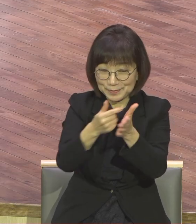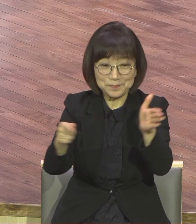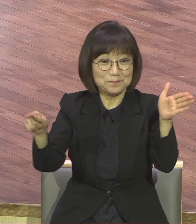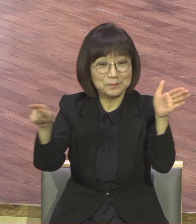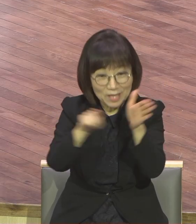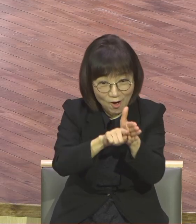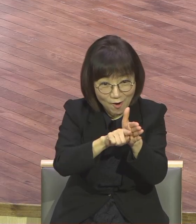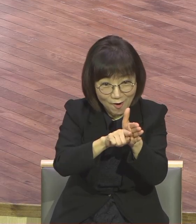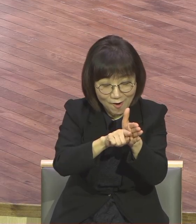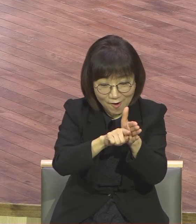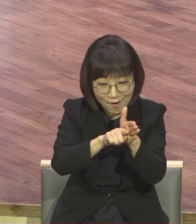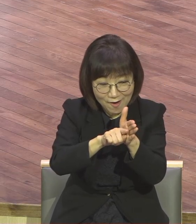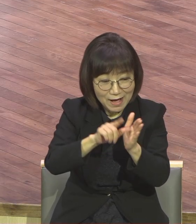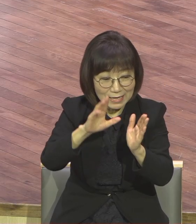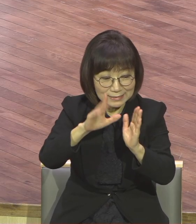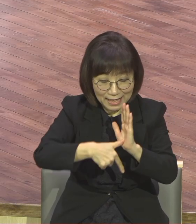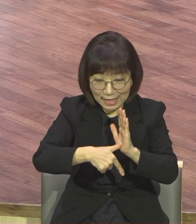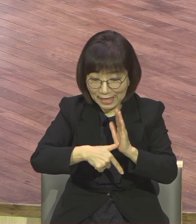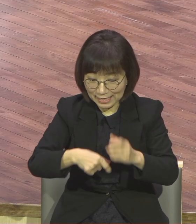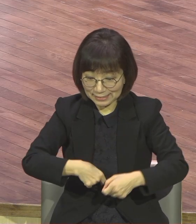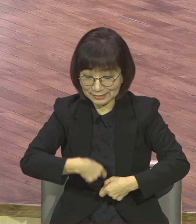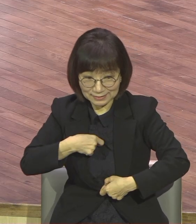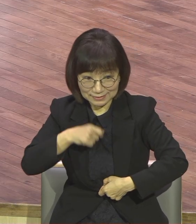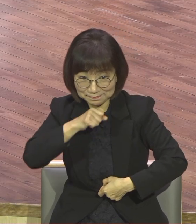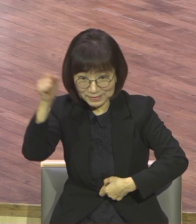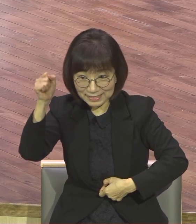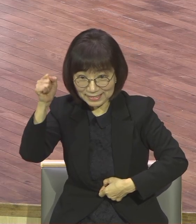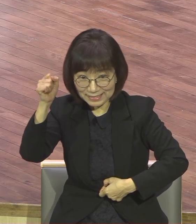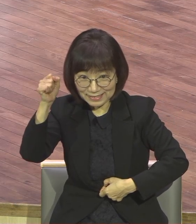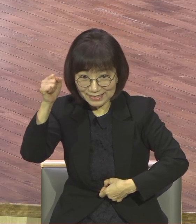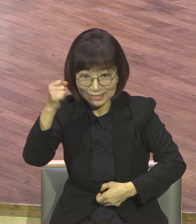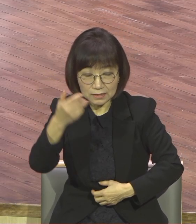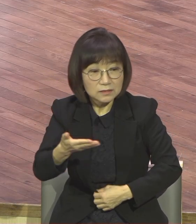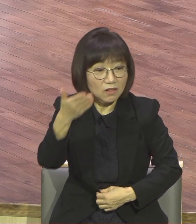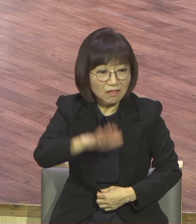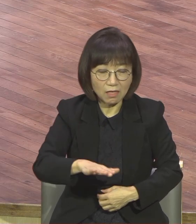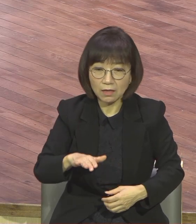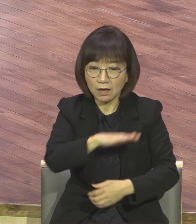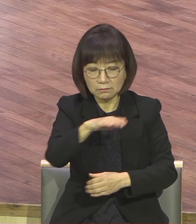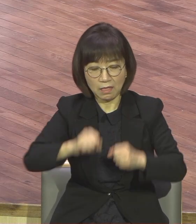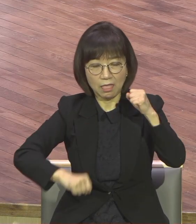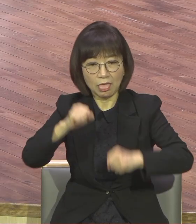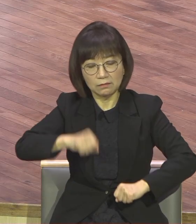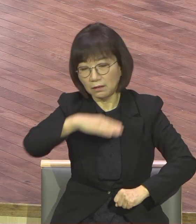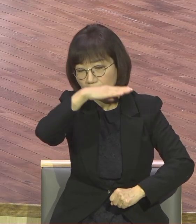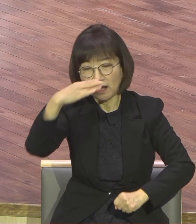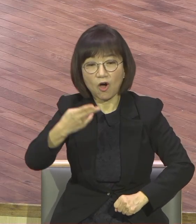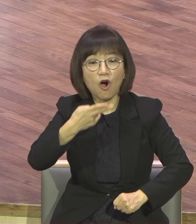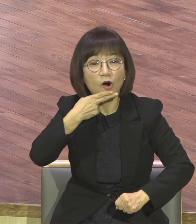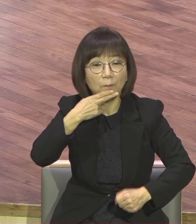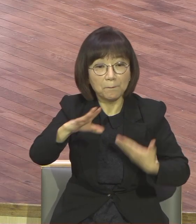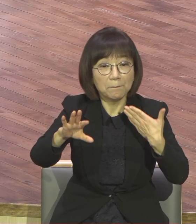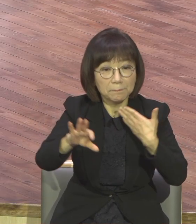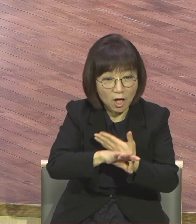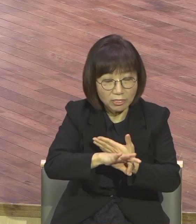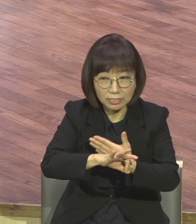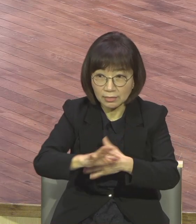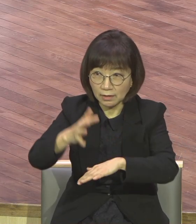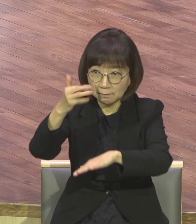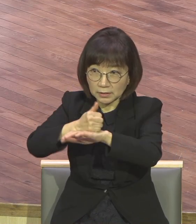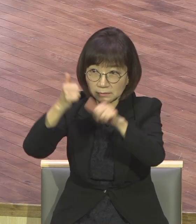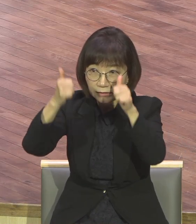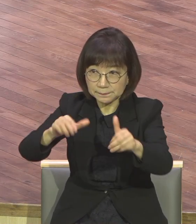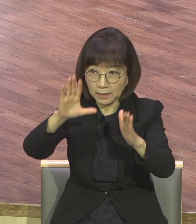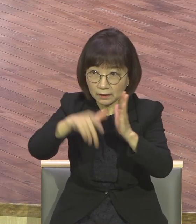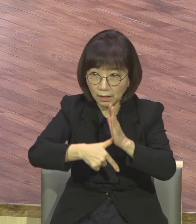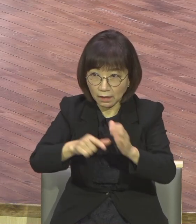칭의를 얻어도 구원에 합당한 삶을 살지 못하면 최종 심판에서 구원에